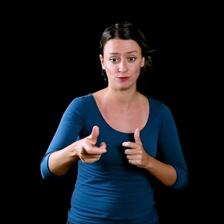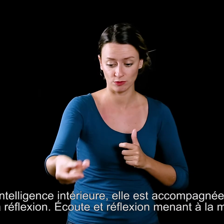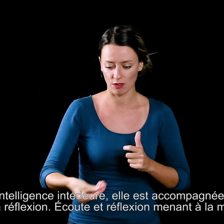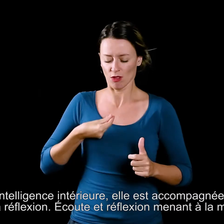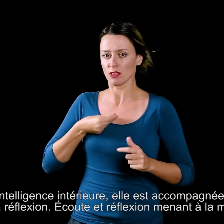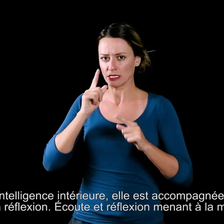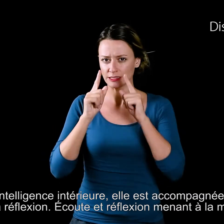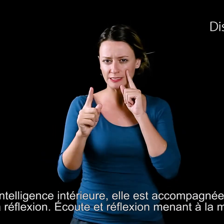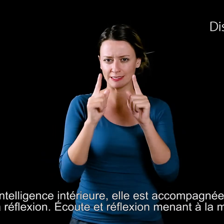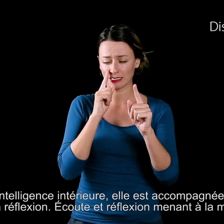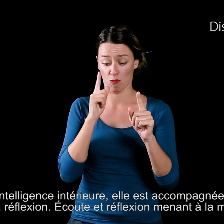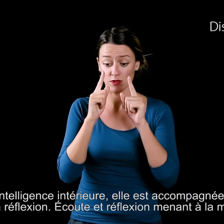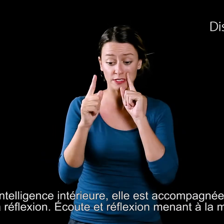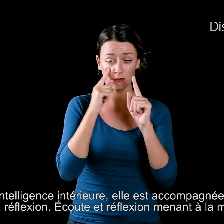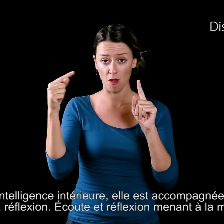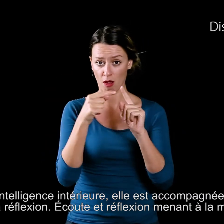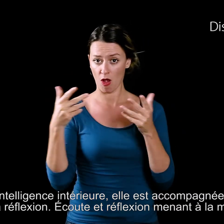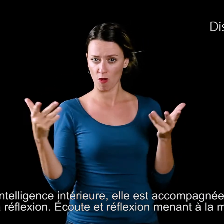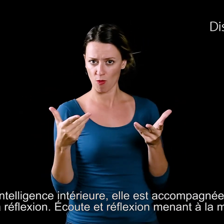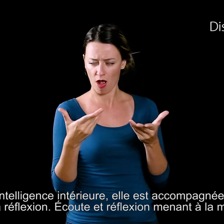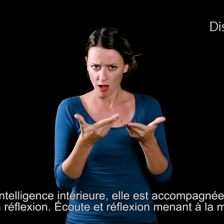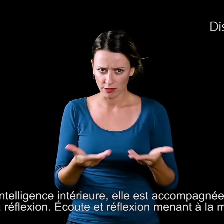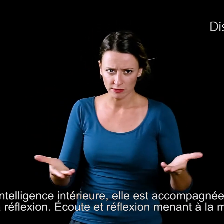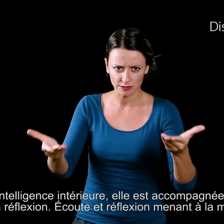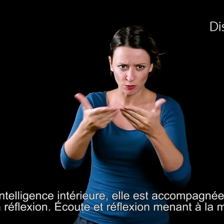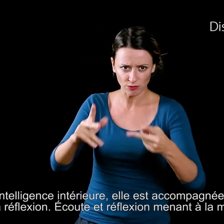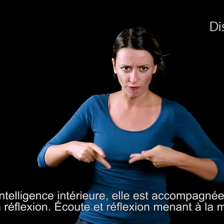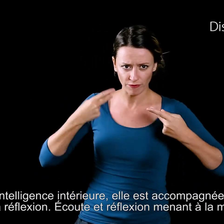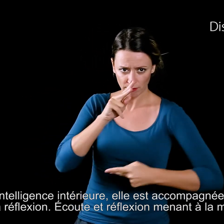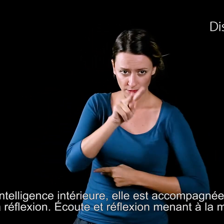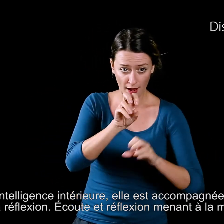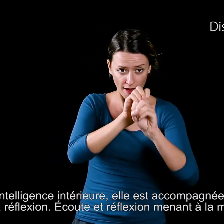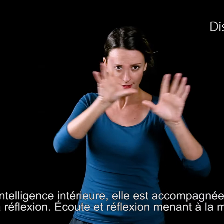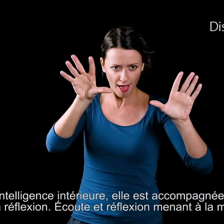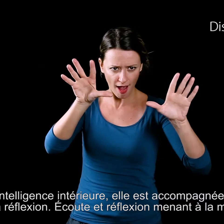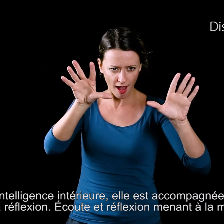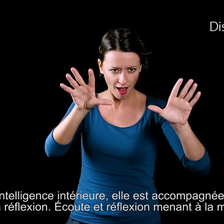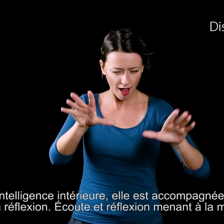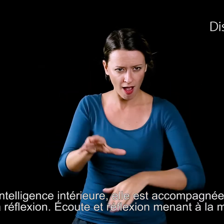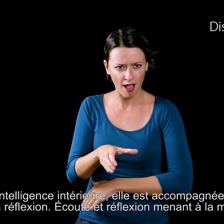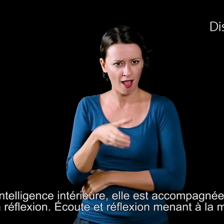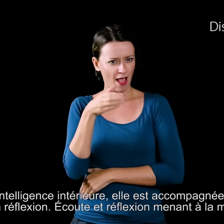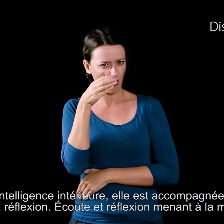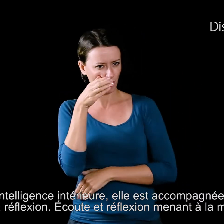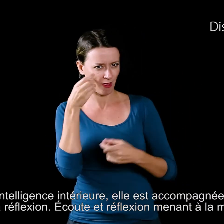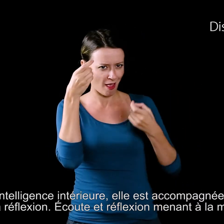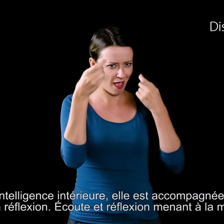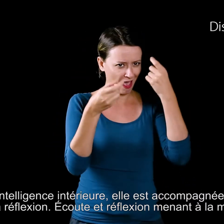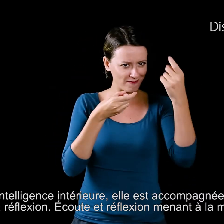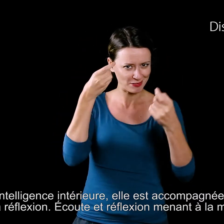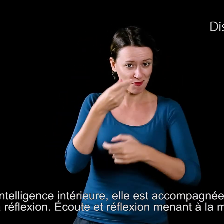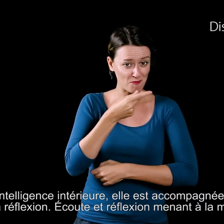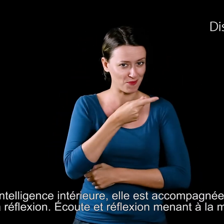discernement. Cette intelligence intérieure, elle est accompagnée par l'écoute et la réflexion. L'écoute et